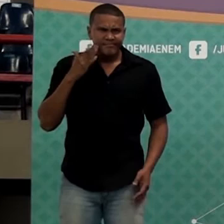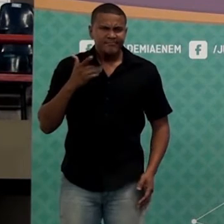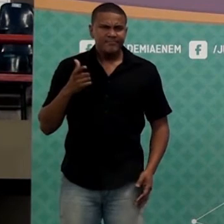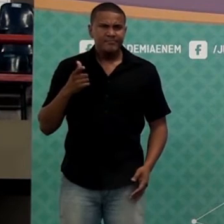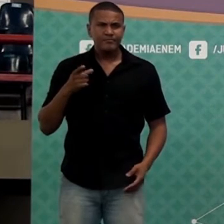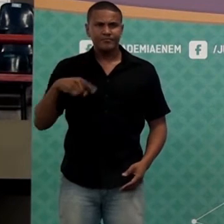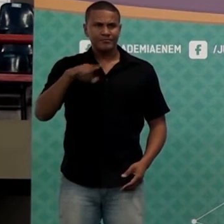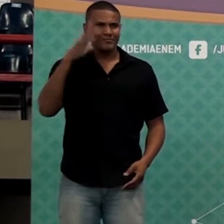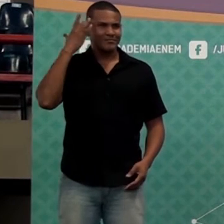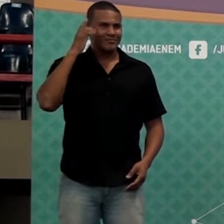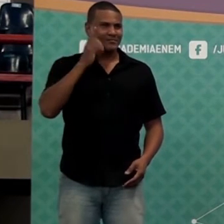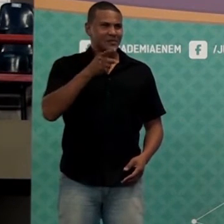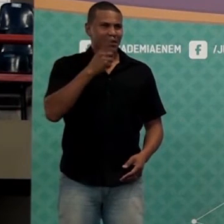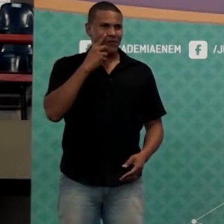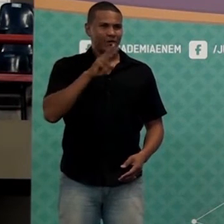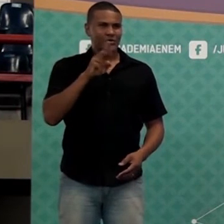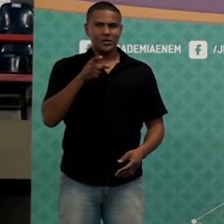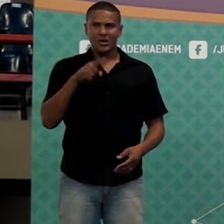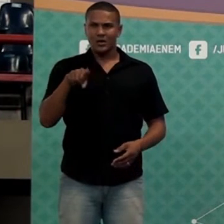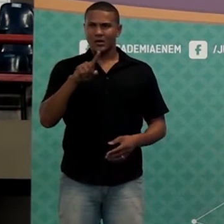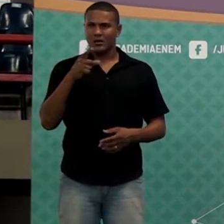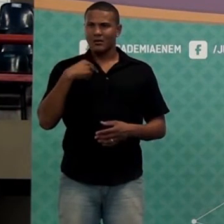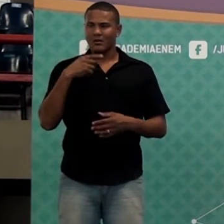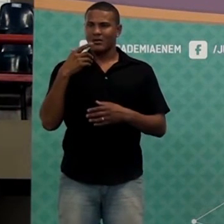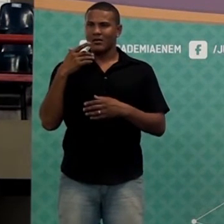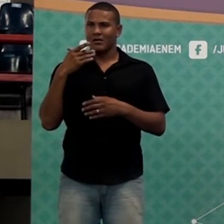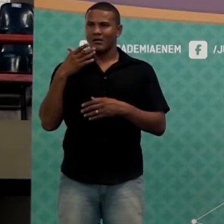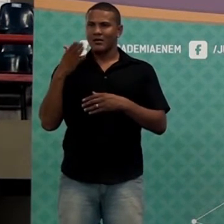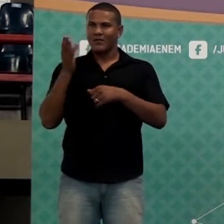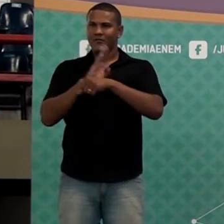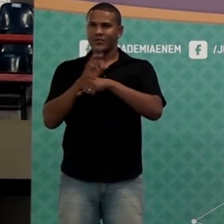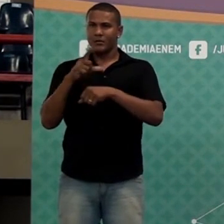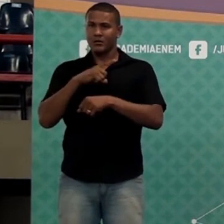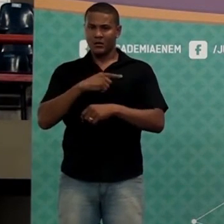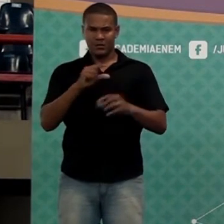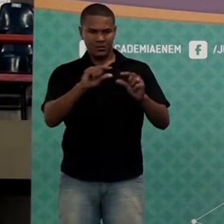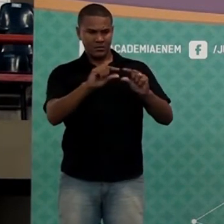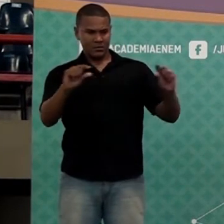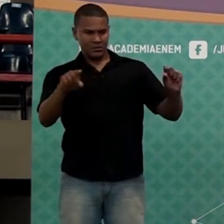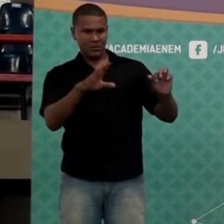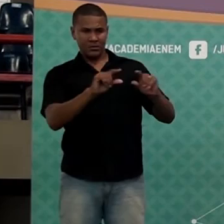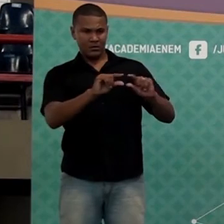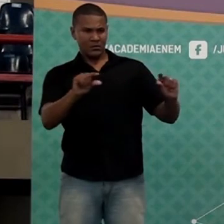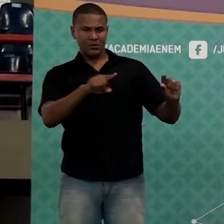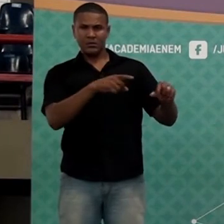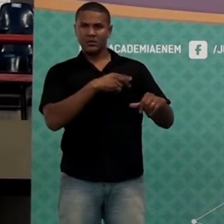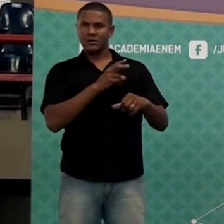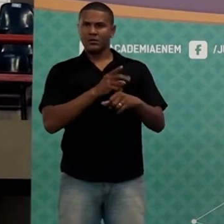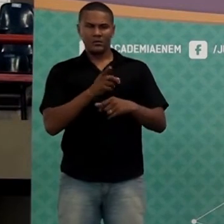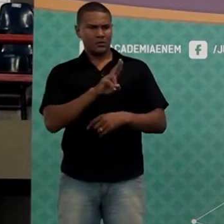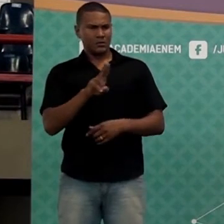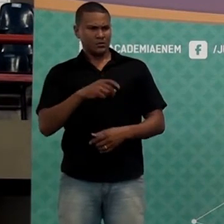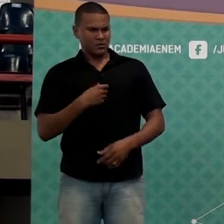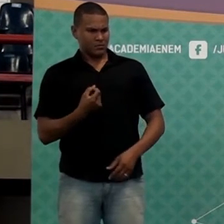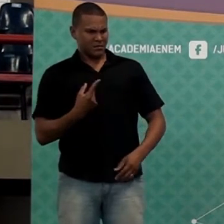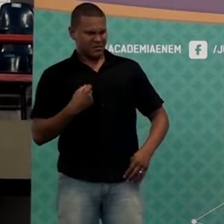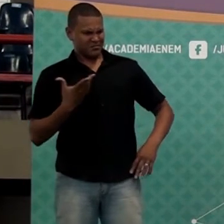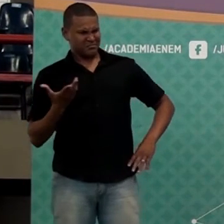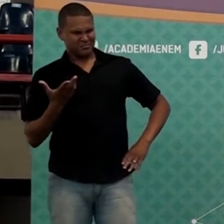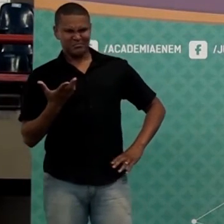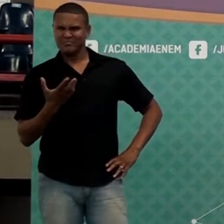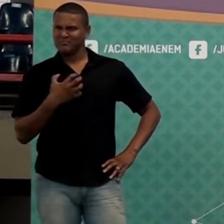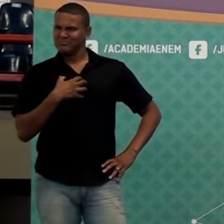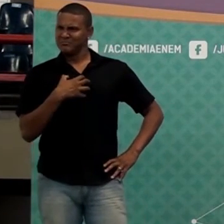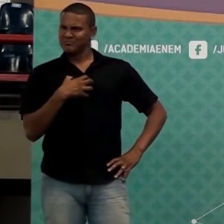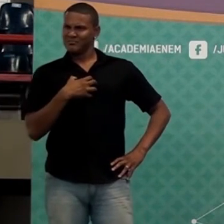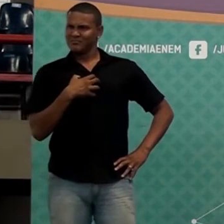vocês assistiram Cine Hollywood. Assistiram? Que tinha legenda. Aí você que é cearense, não vê sentido.